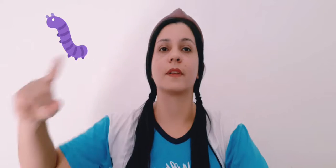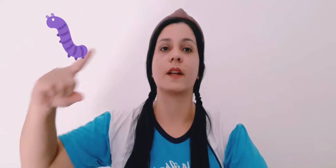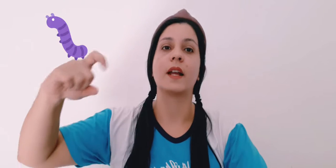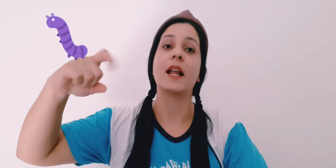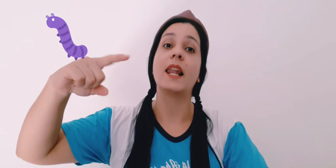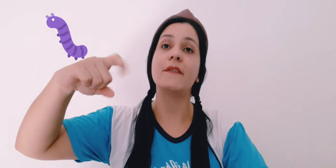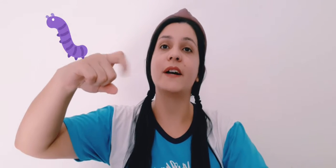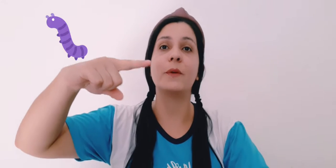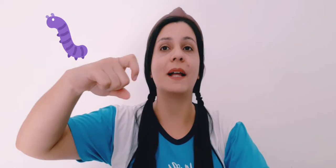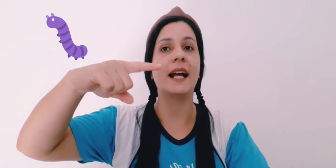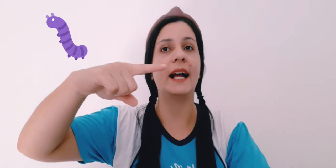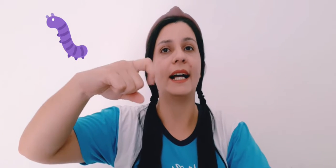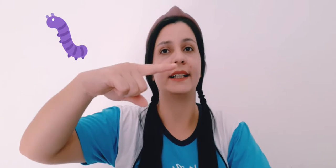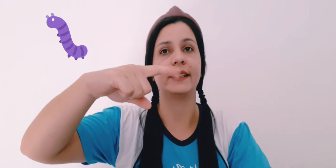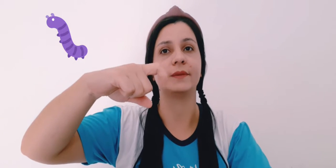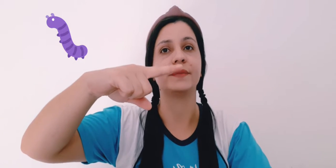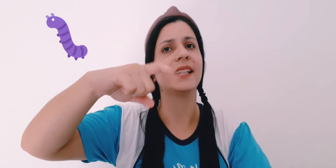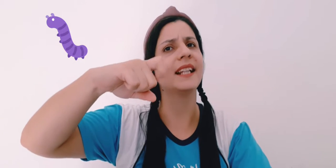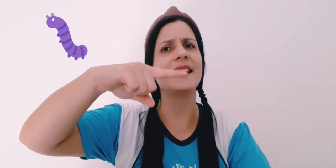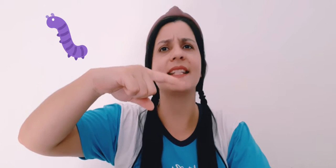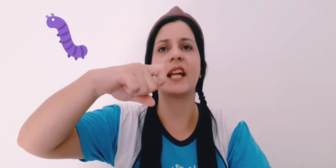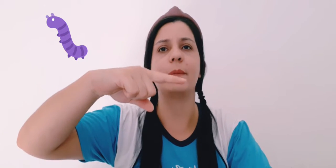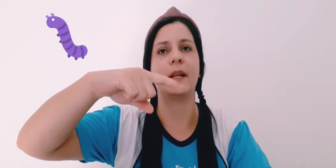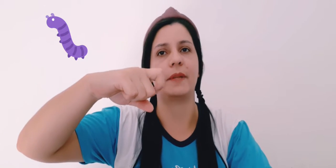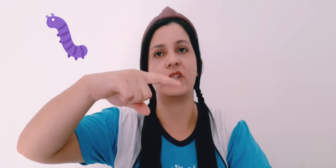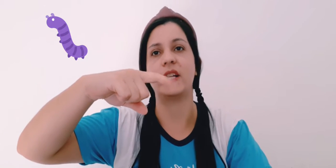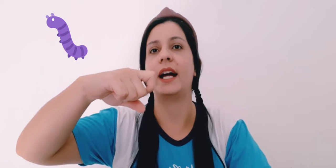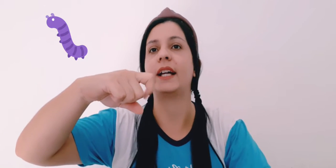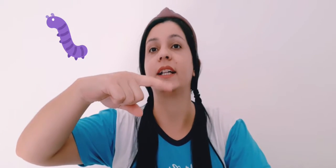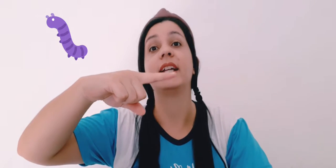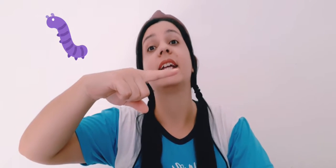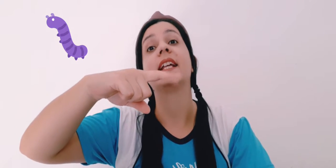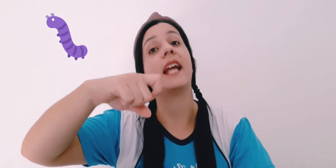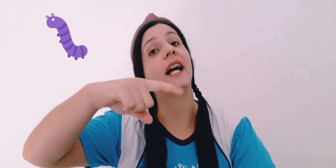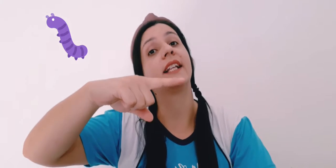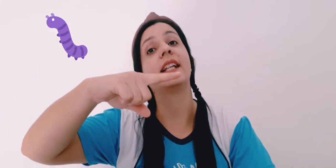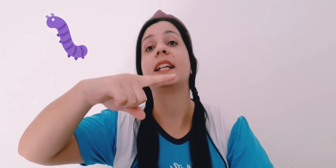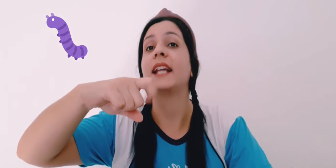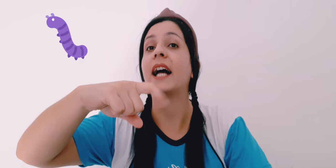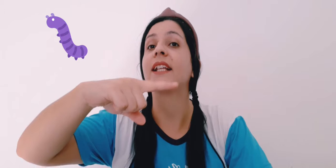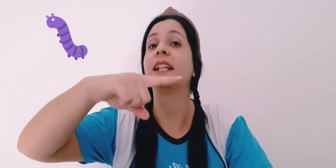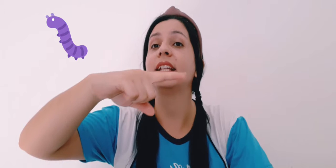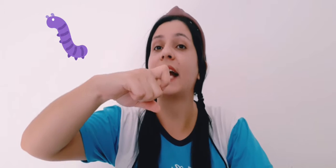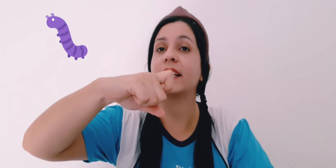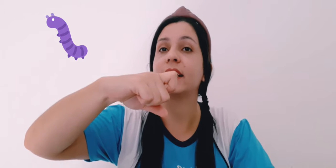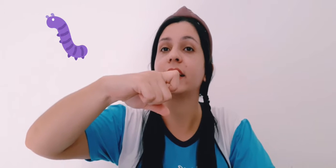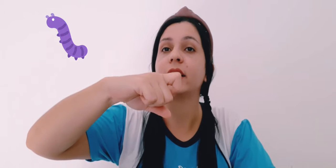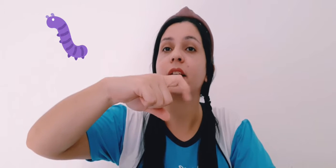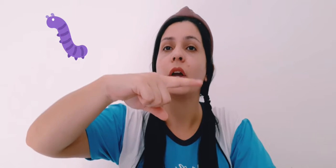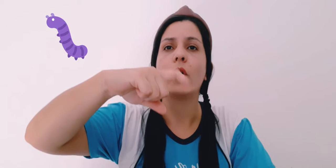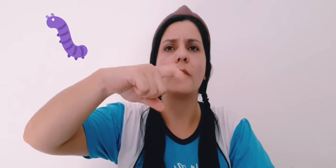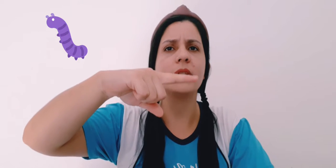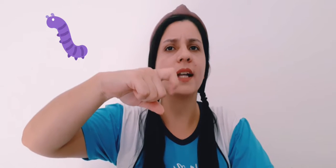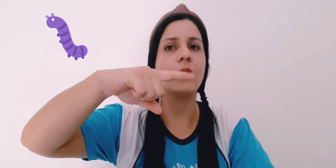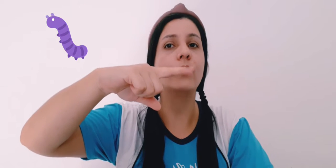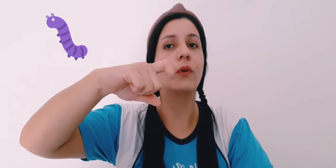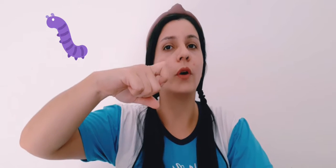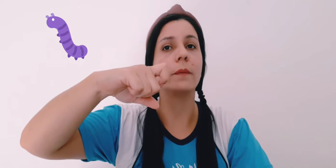e lá vai uma lagarta sempre a mastigar nhac nhac nhac como está com